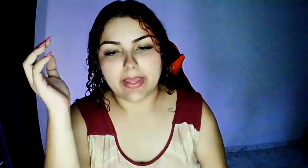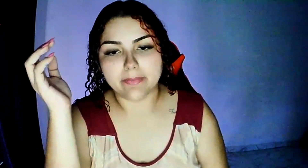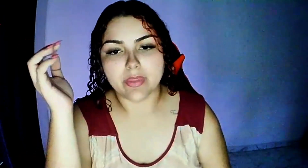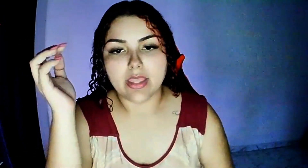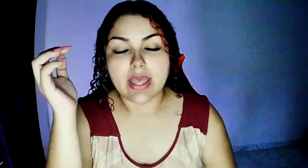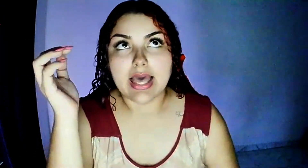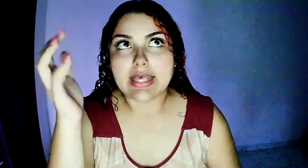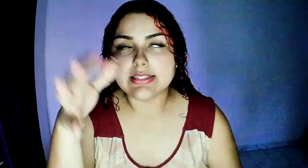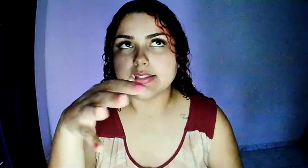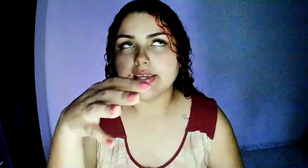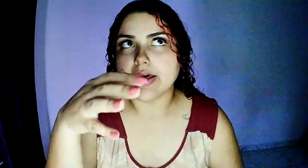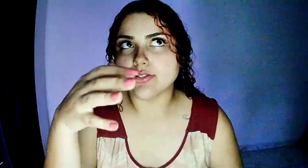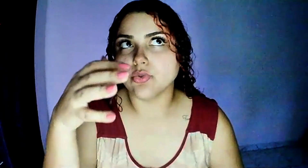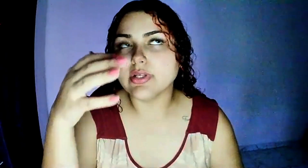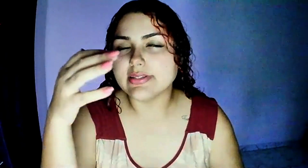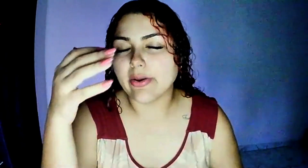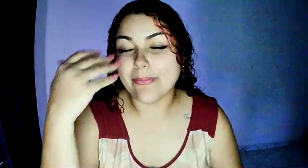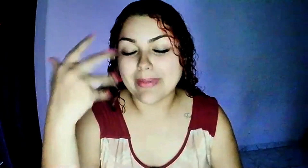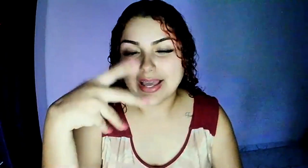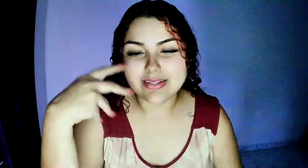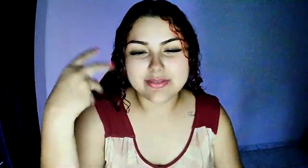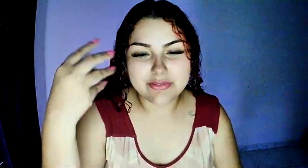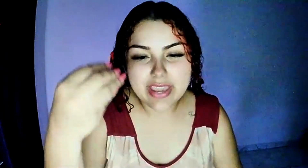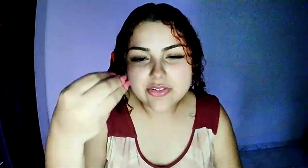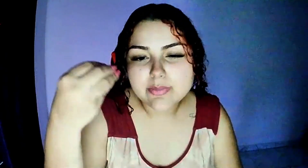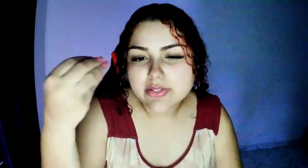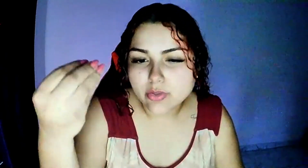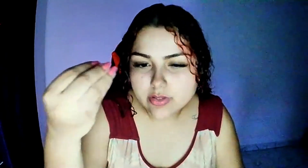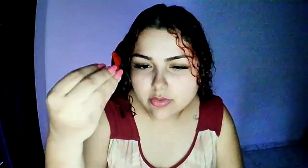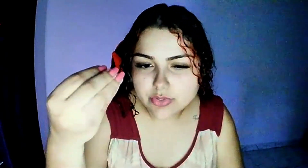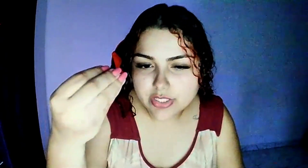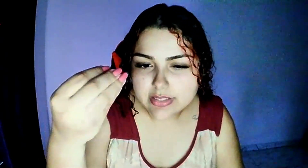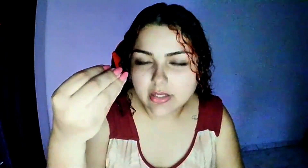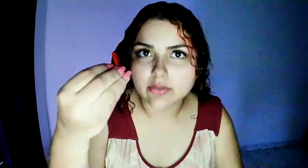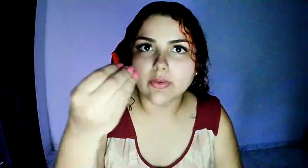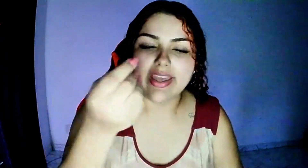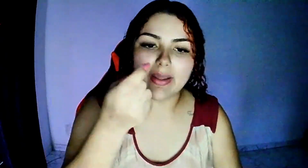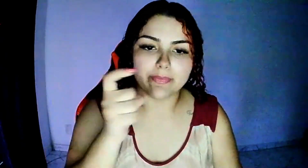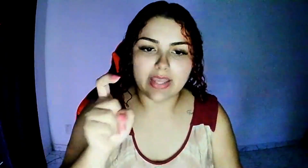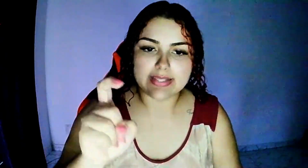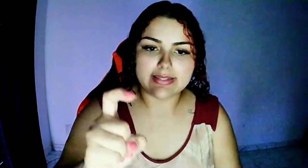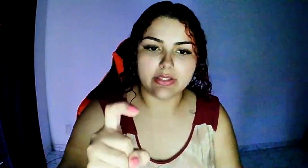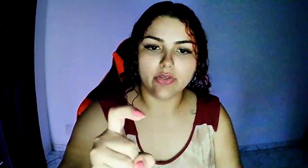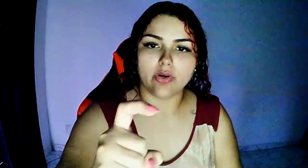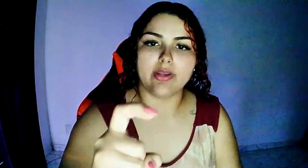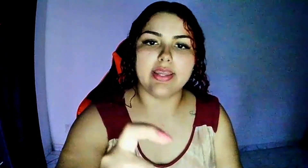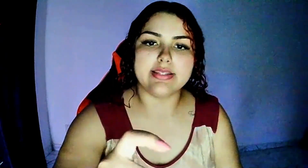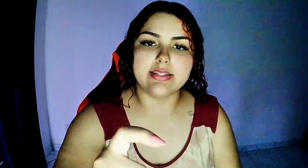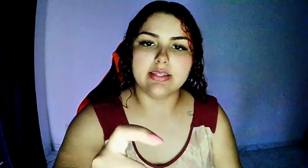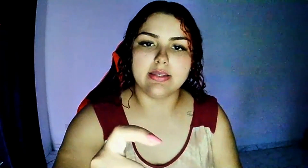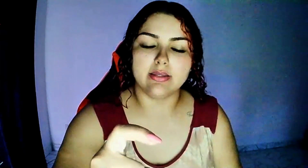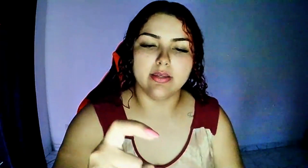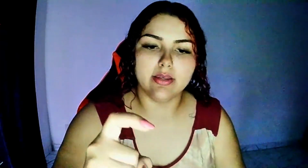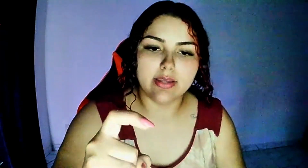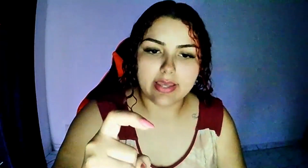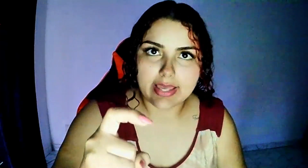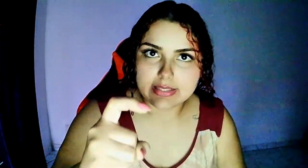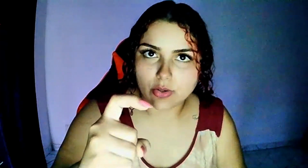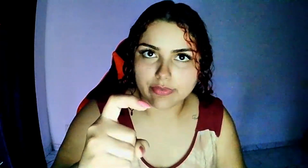também. As duas que eu mais vejo as pessoas utilizando é assim, ó, essa